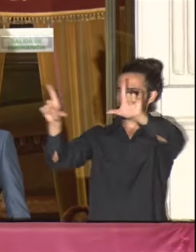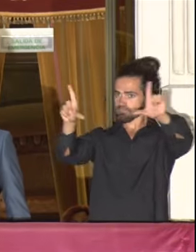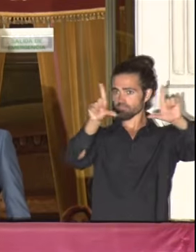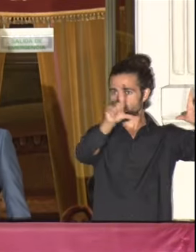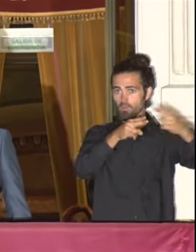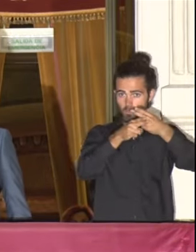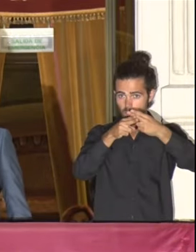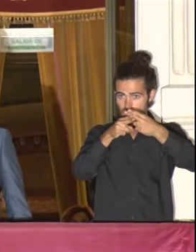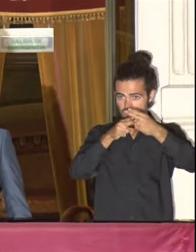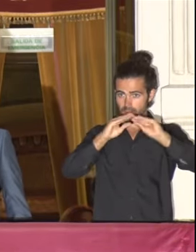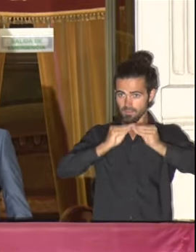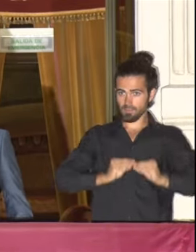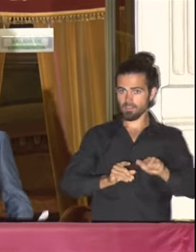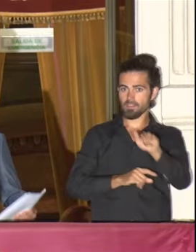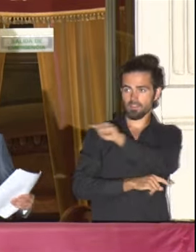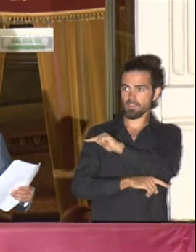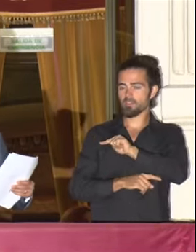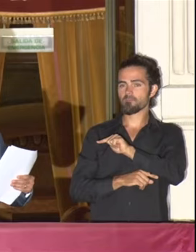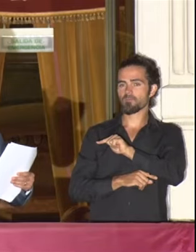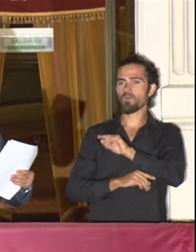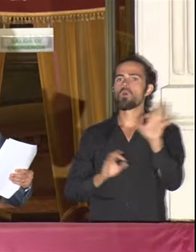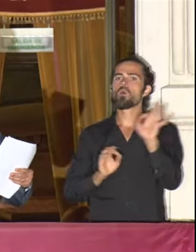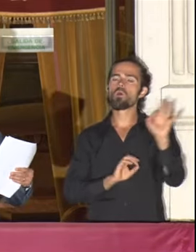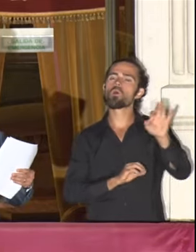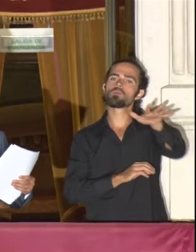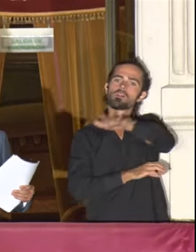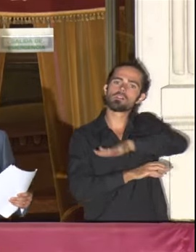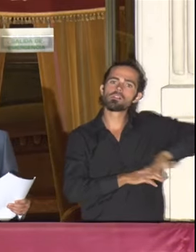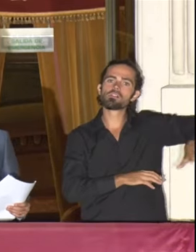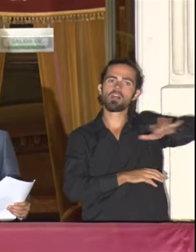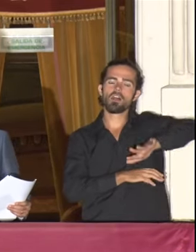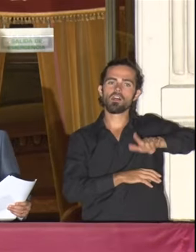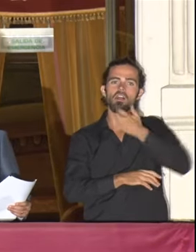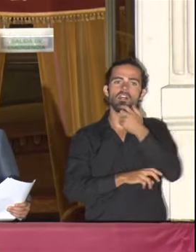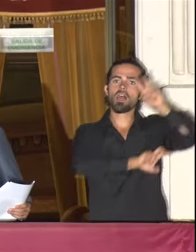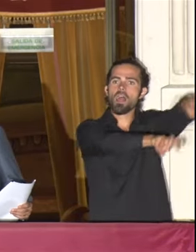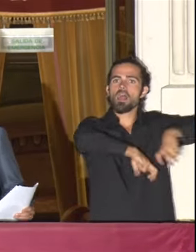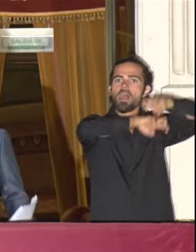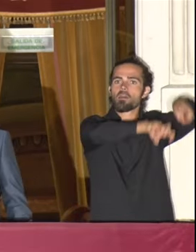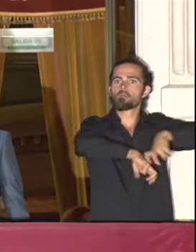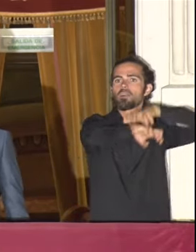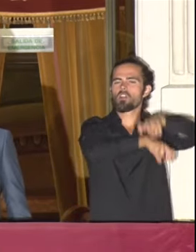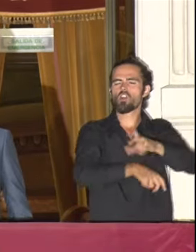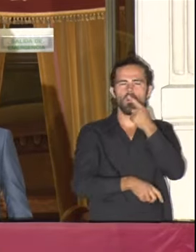enfrente, o la zona donde se venden los aperos con ese olor a cuero.